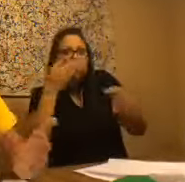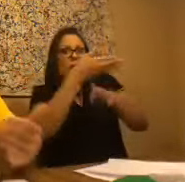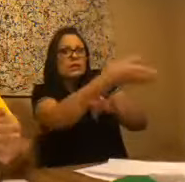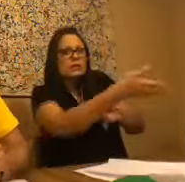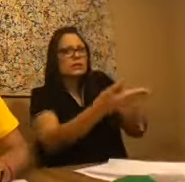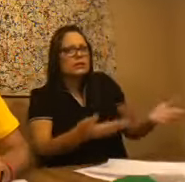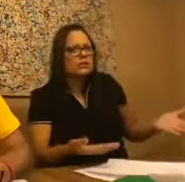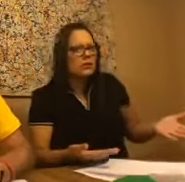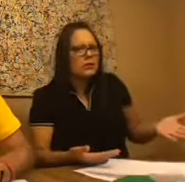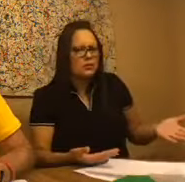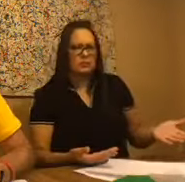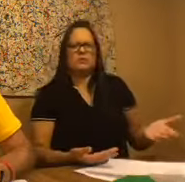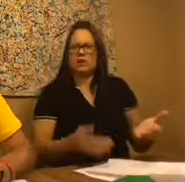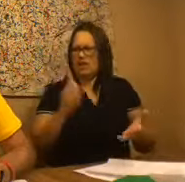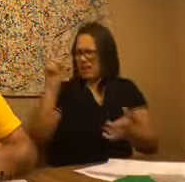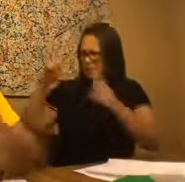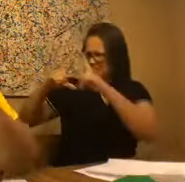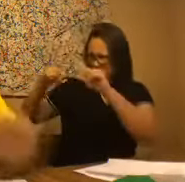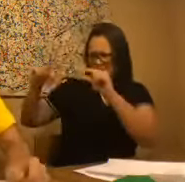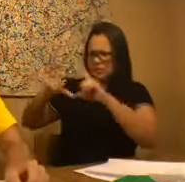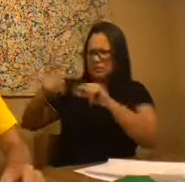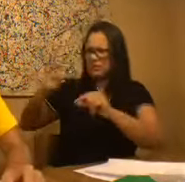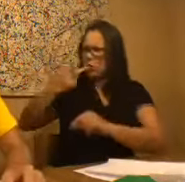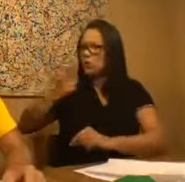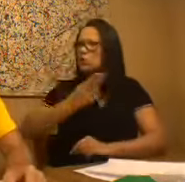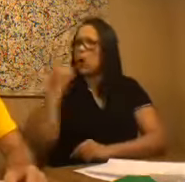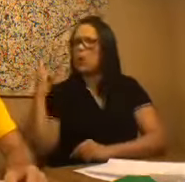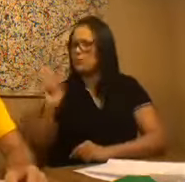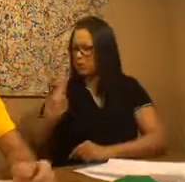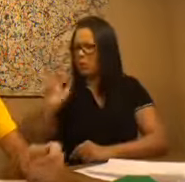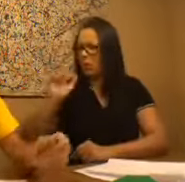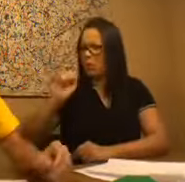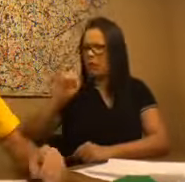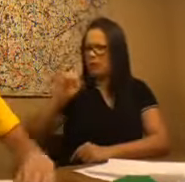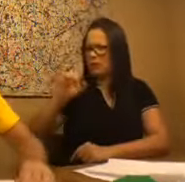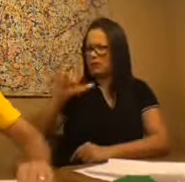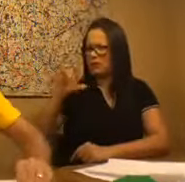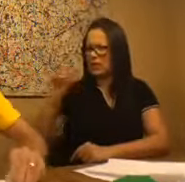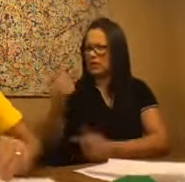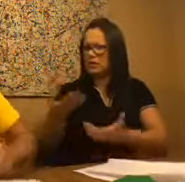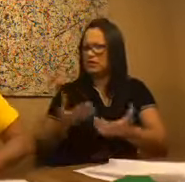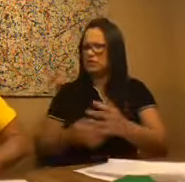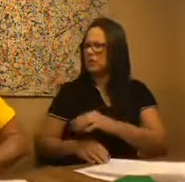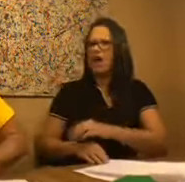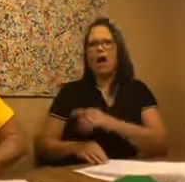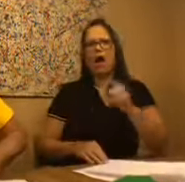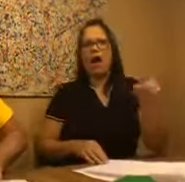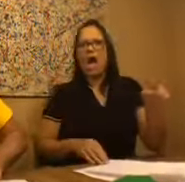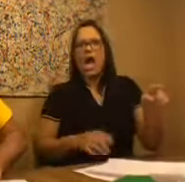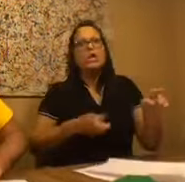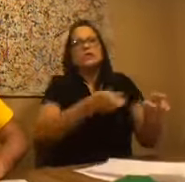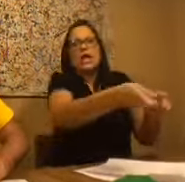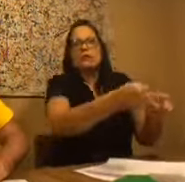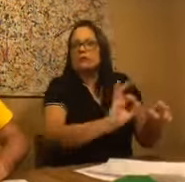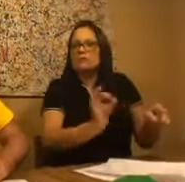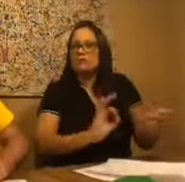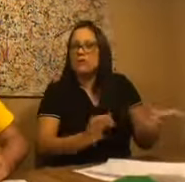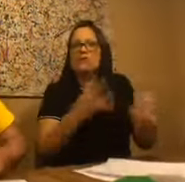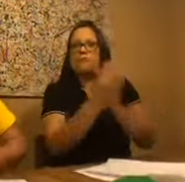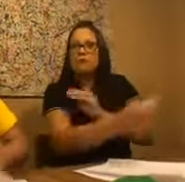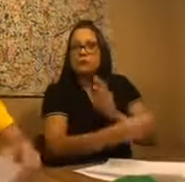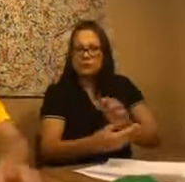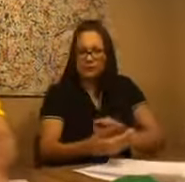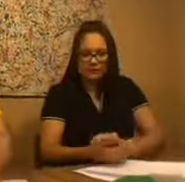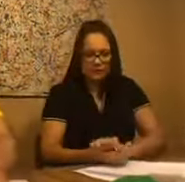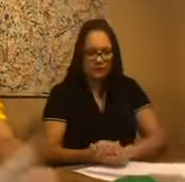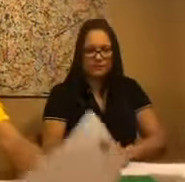é muita coincidência vamos em frente aqui falar do gabeira é hoje mas